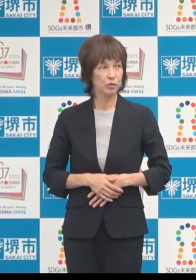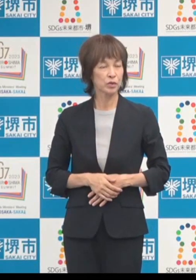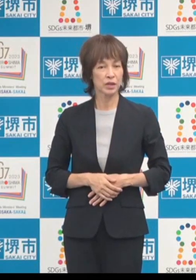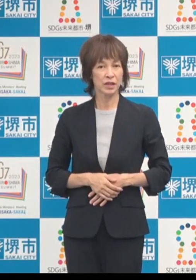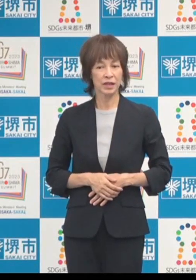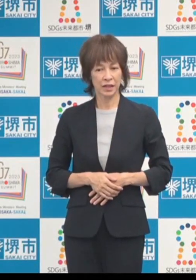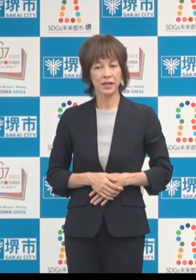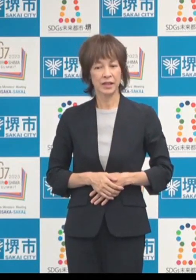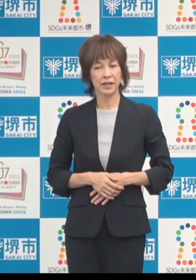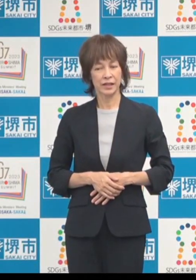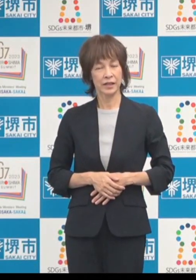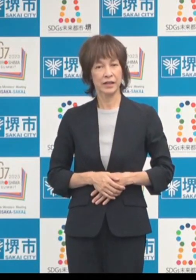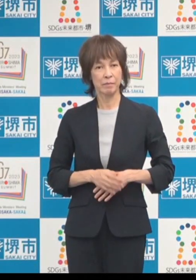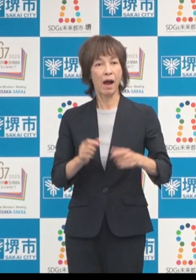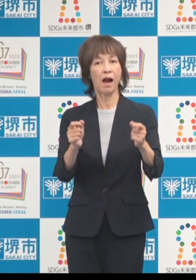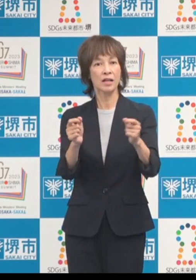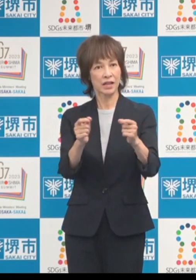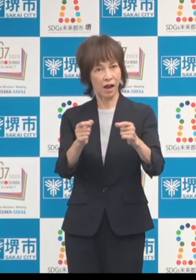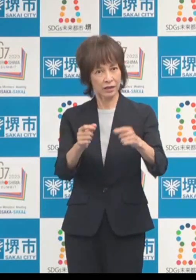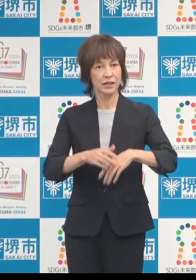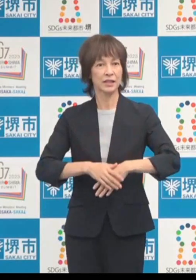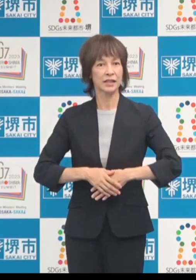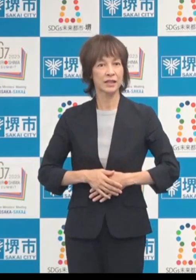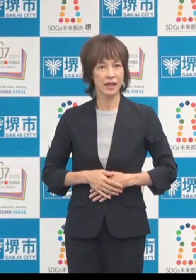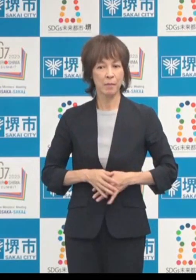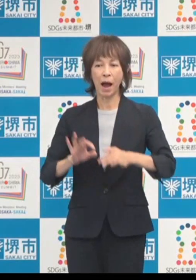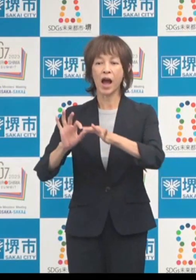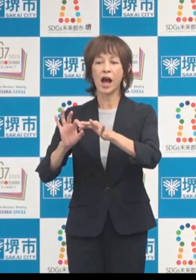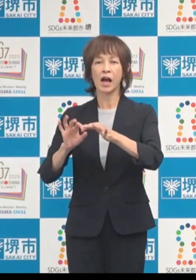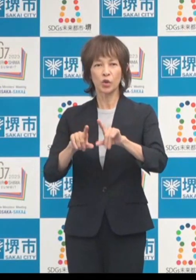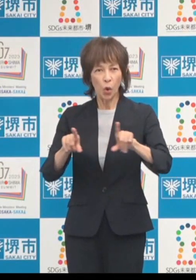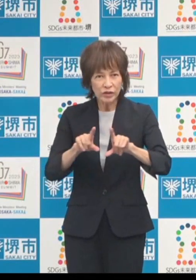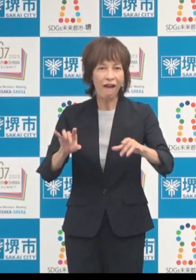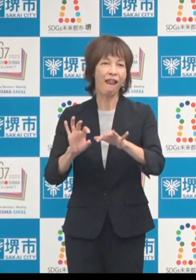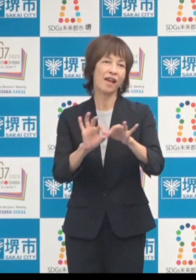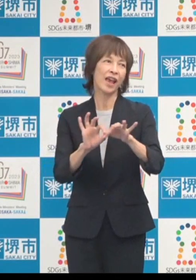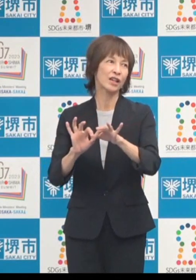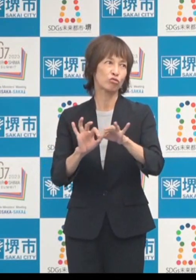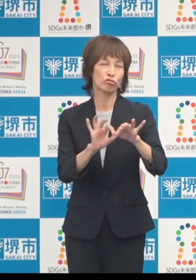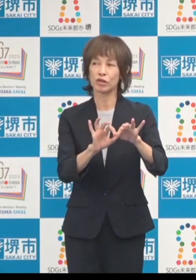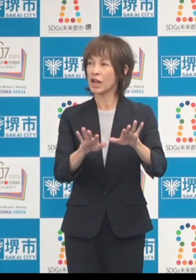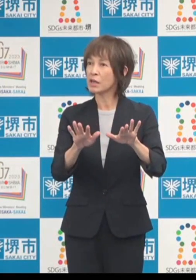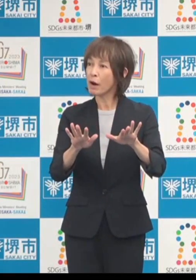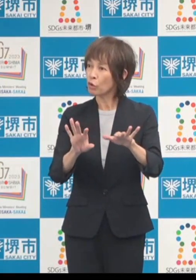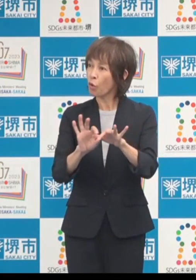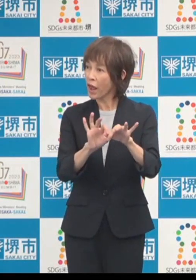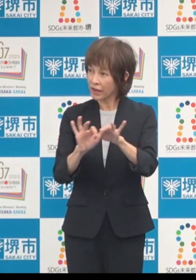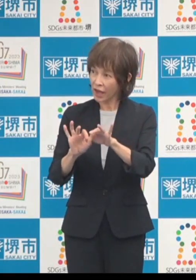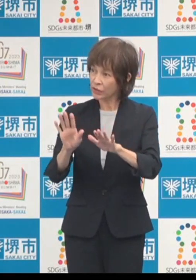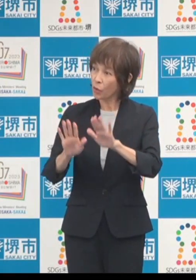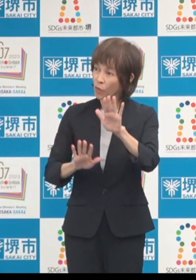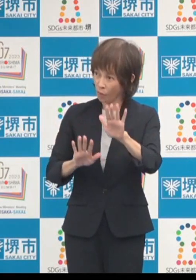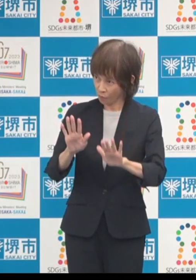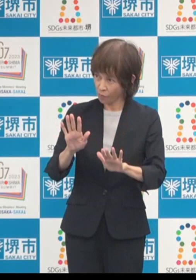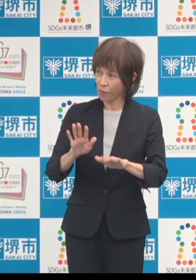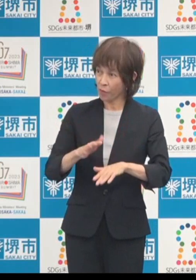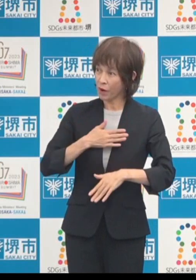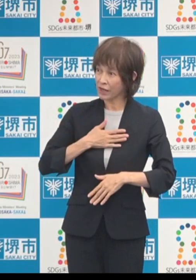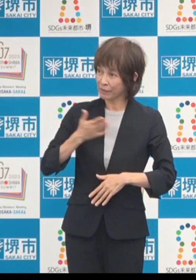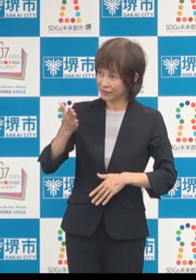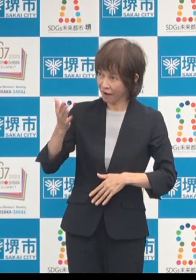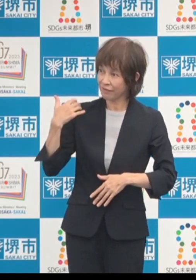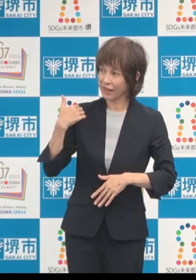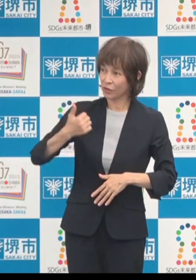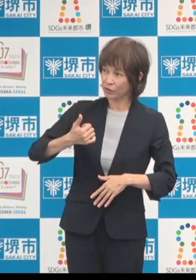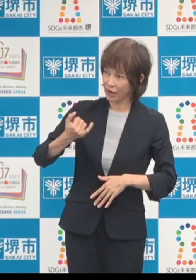にも大変近いところにありますので、もちろん連携しながら取り組んでいきますが、今のところの連携状況と分かりました。担